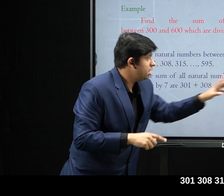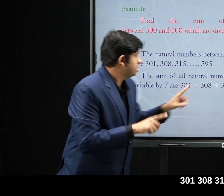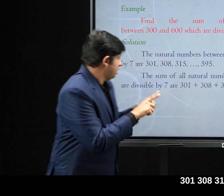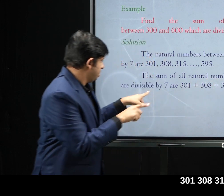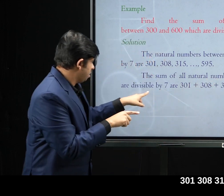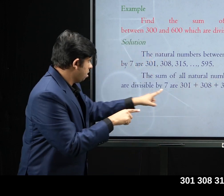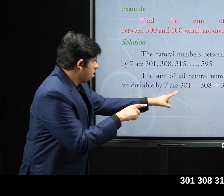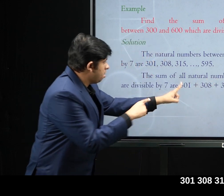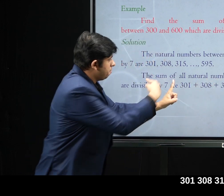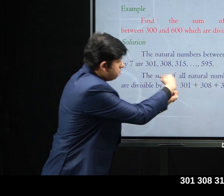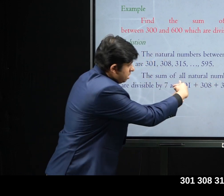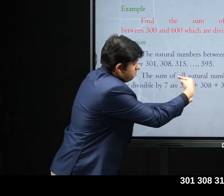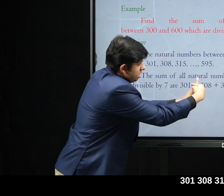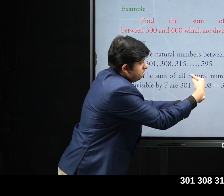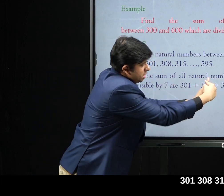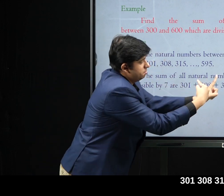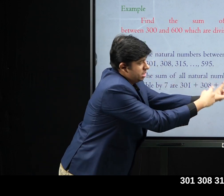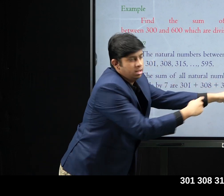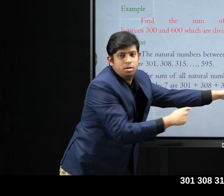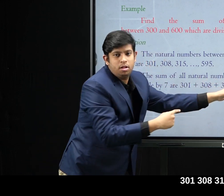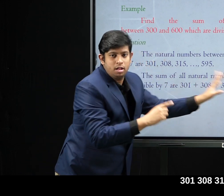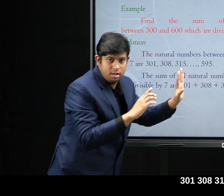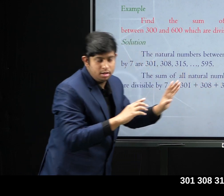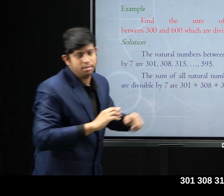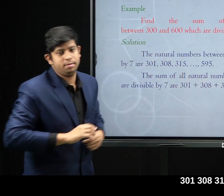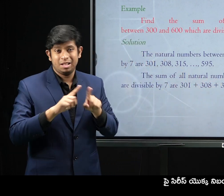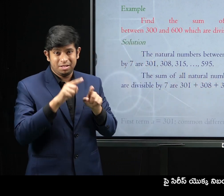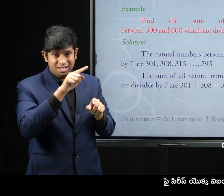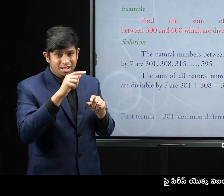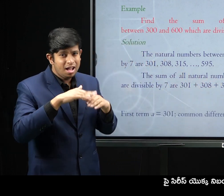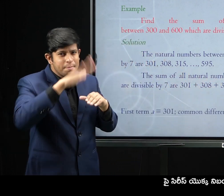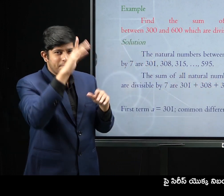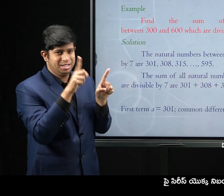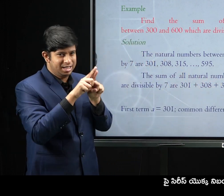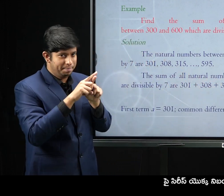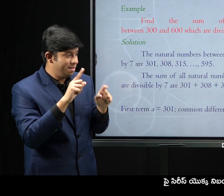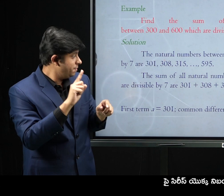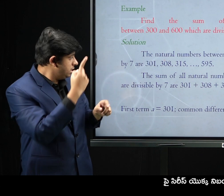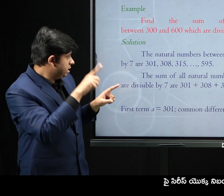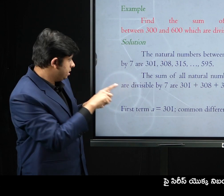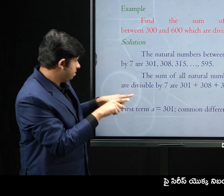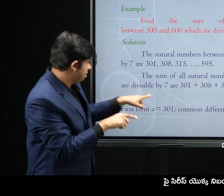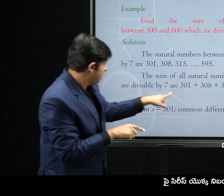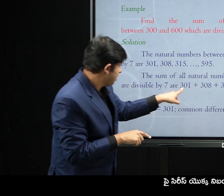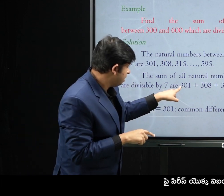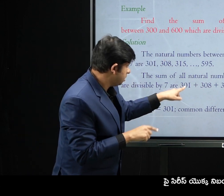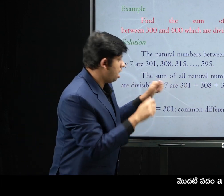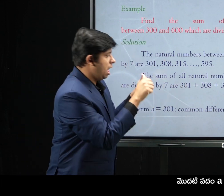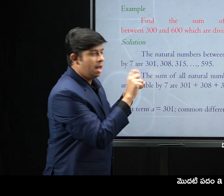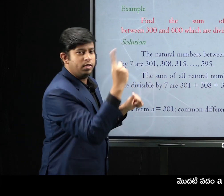308, 315, 595. పై సిరీస్ యొక్క నిబంధనలు ఏపీ. మొదటి